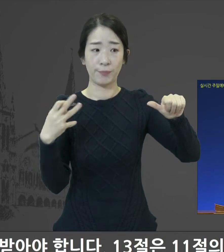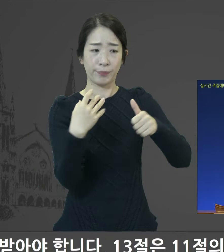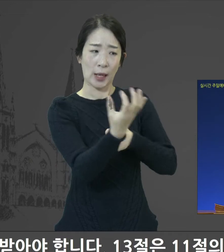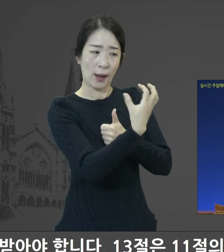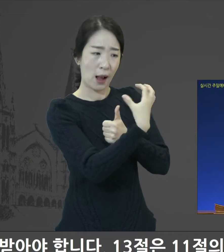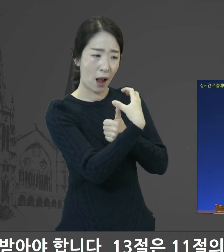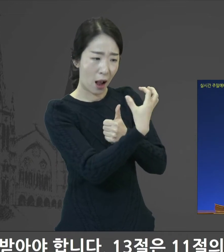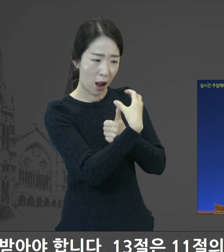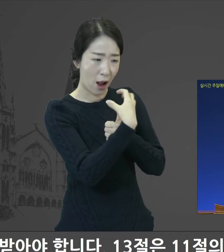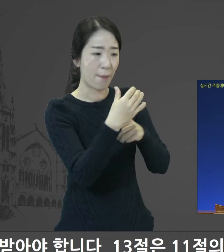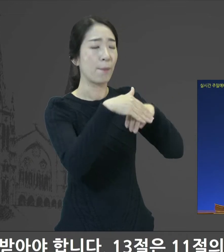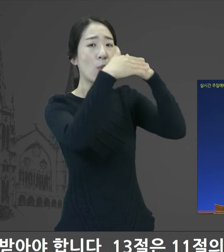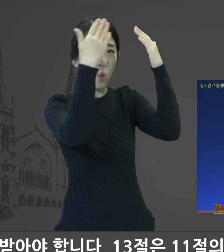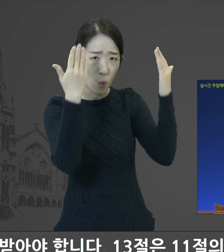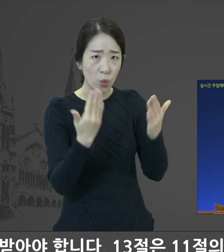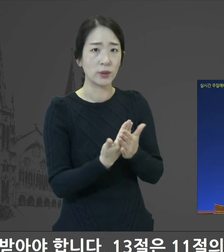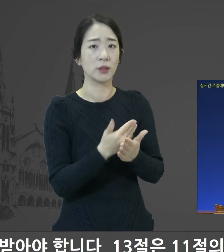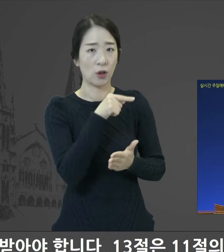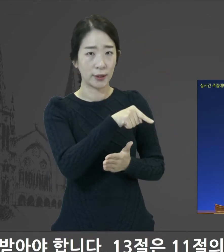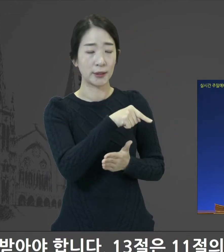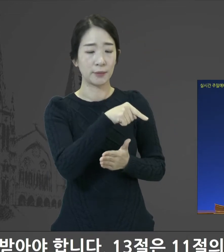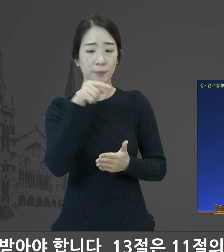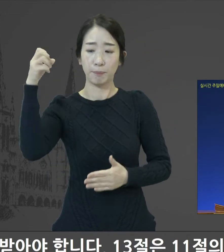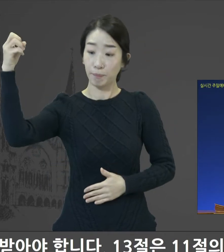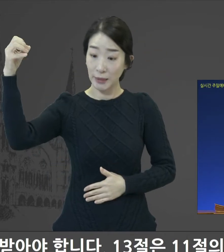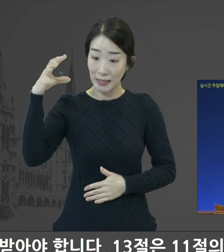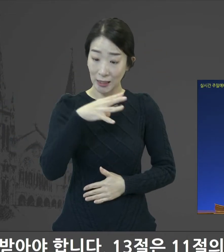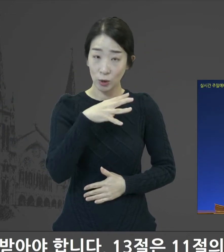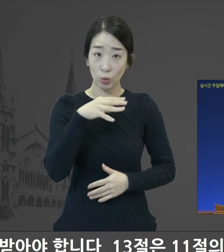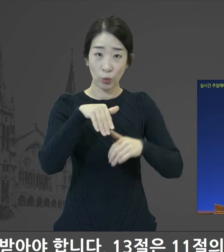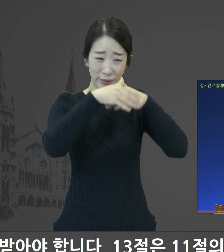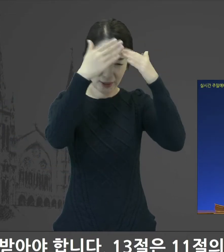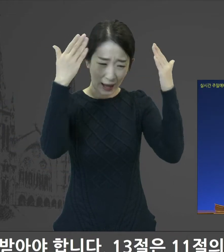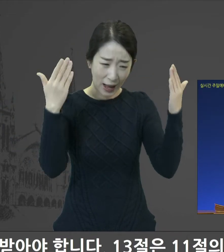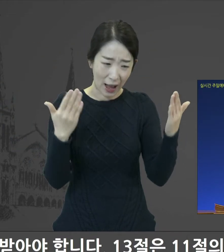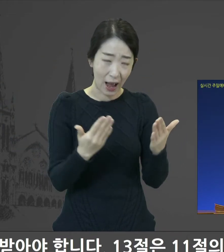책망을 받는 모든 것은 빛으로 말미암아 어떻게 됩니까?